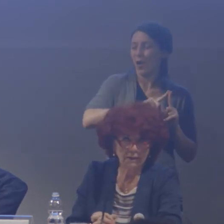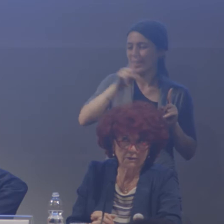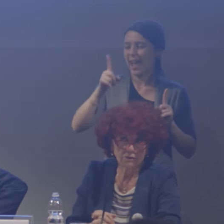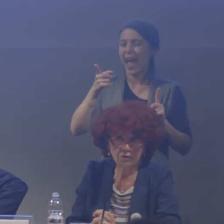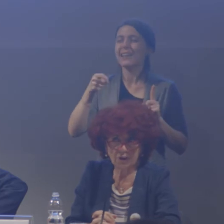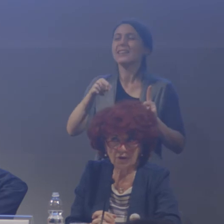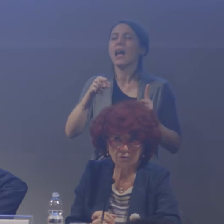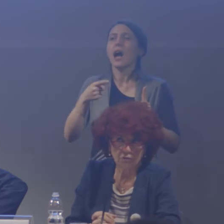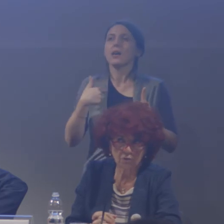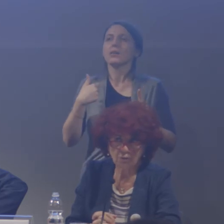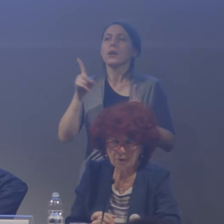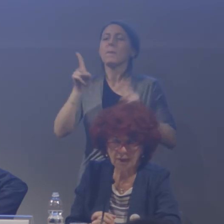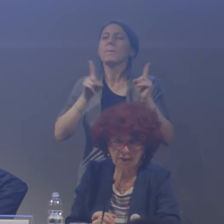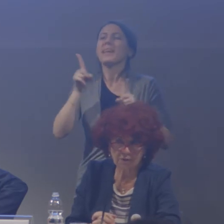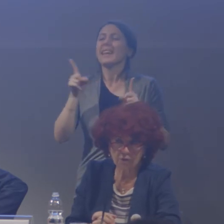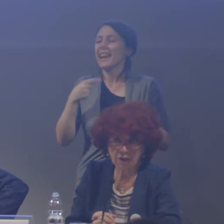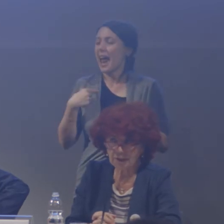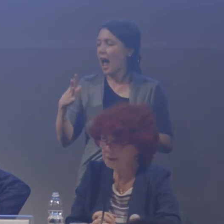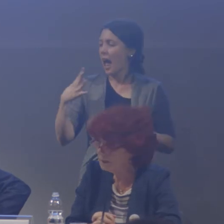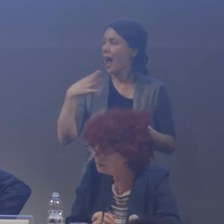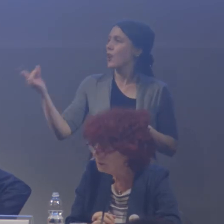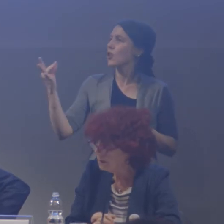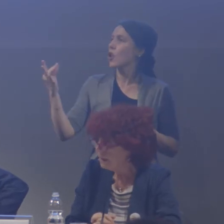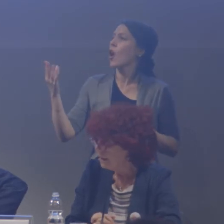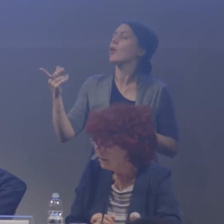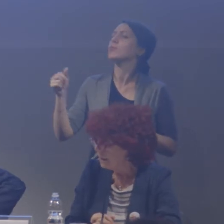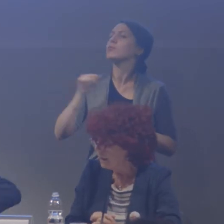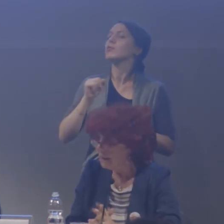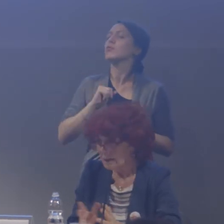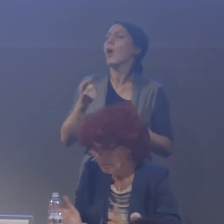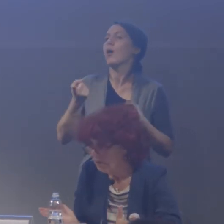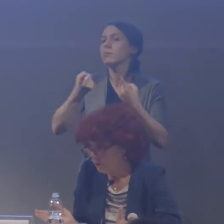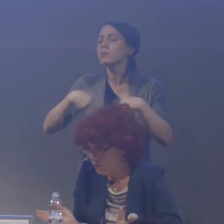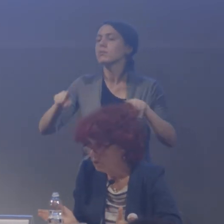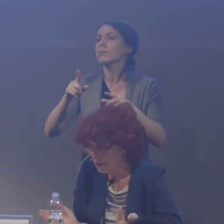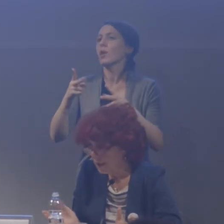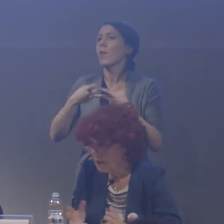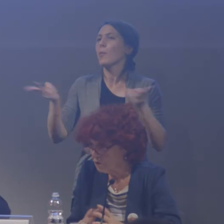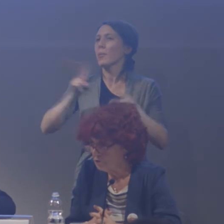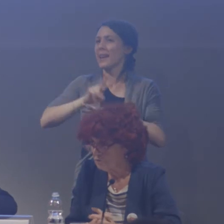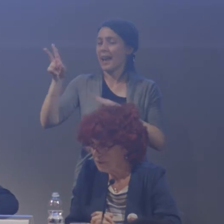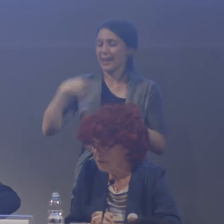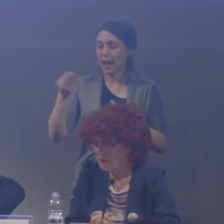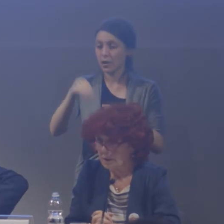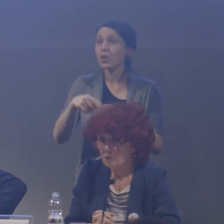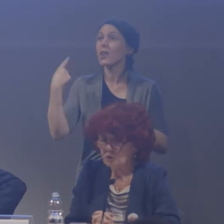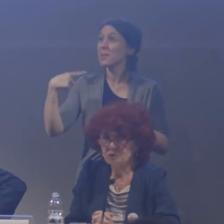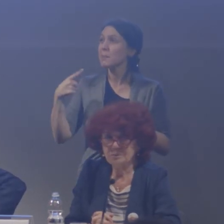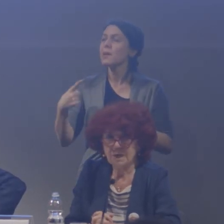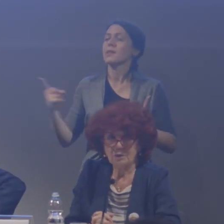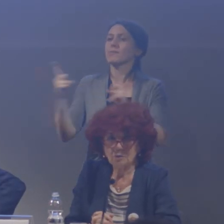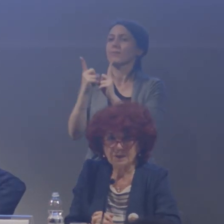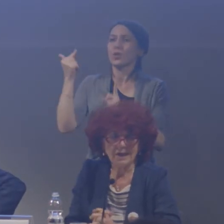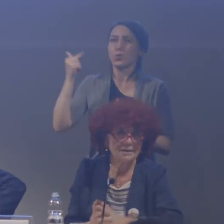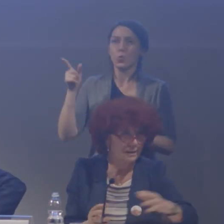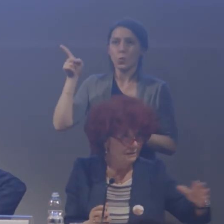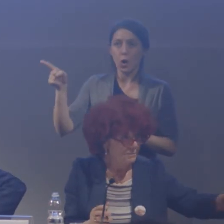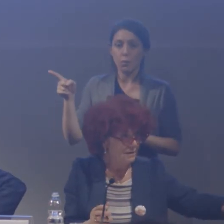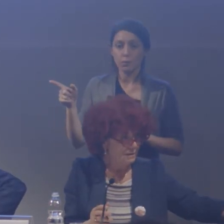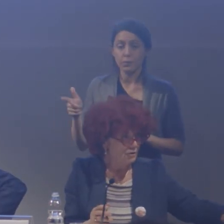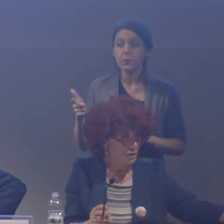alla CGIL Funzione Pubblica Nazionale, io incontrai e conobbi Duilio De Mauro,